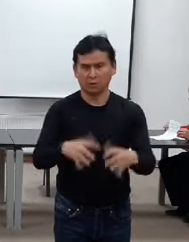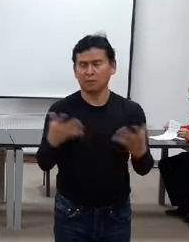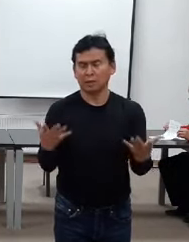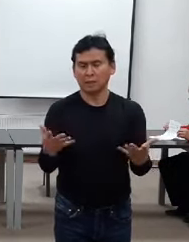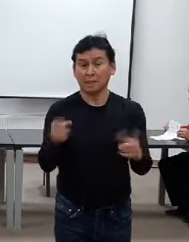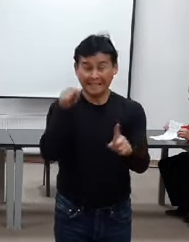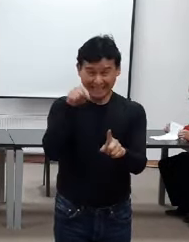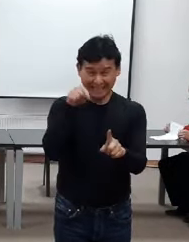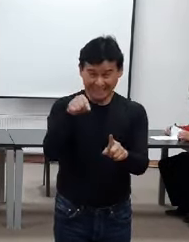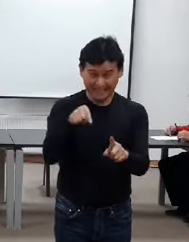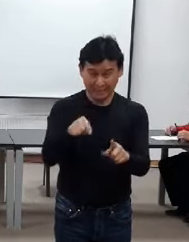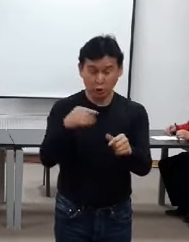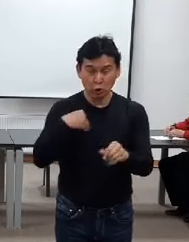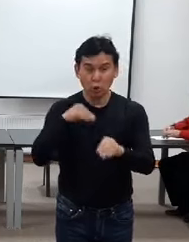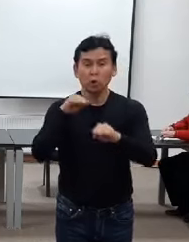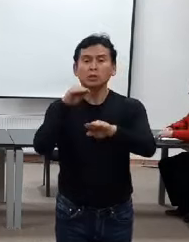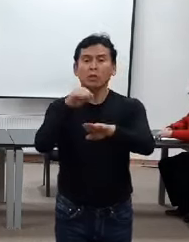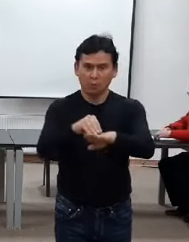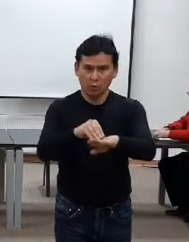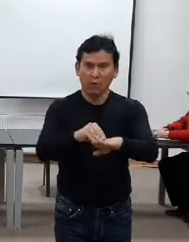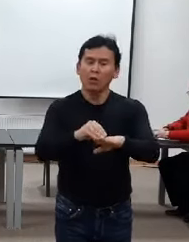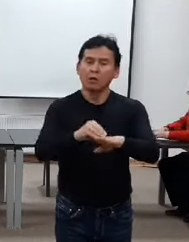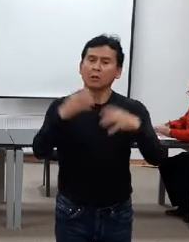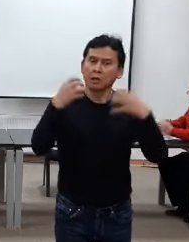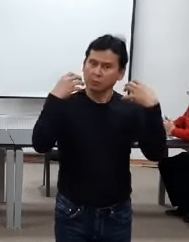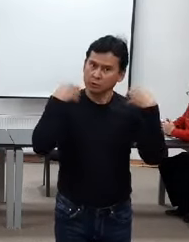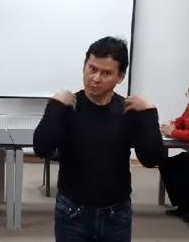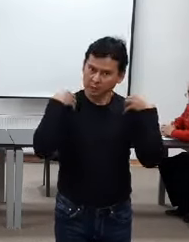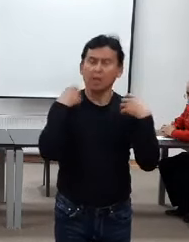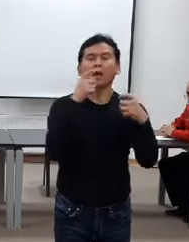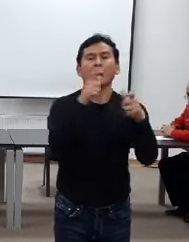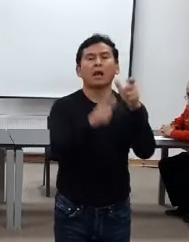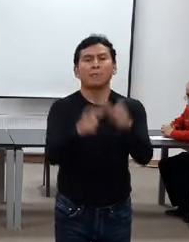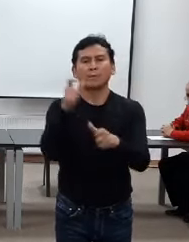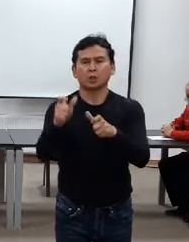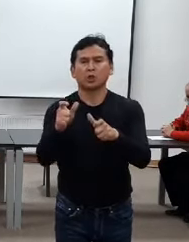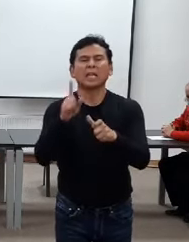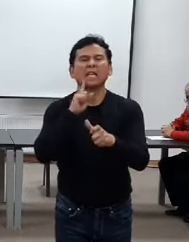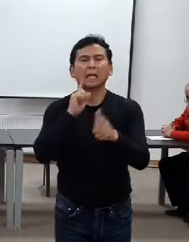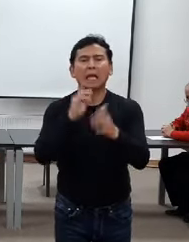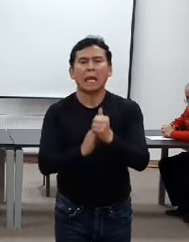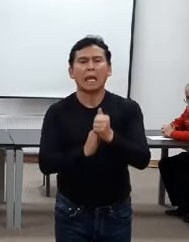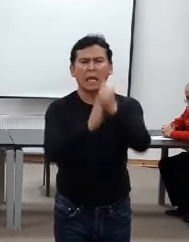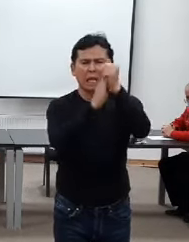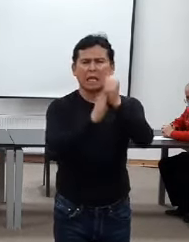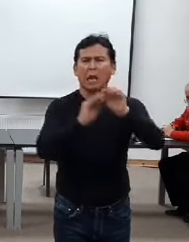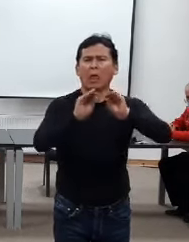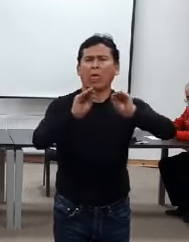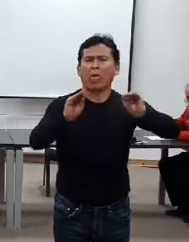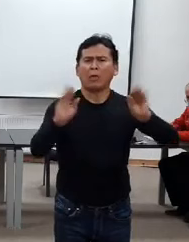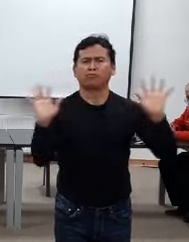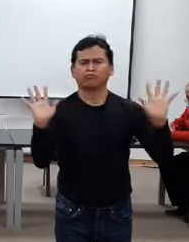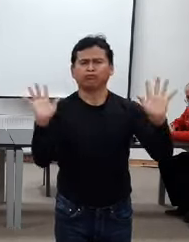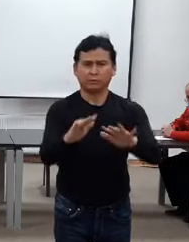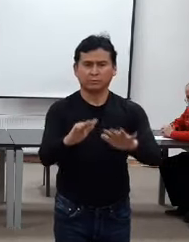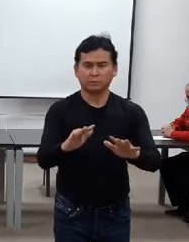sentido, llamo a la responsabilidad de las personas que están liderando este tipo de